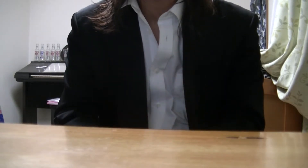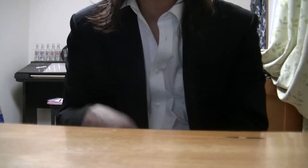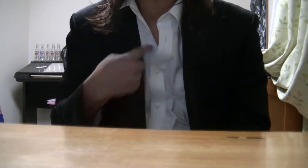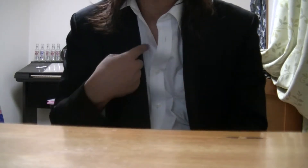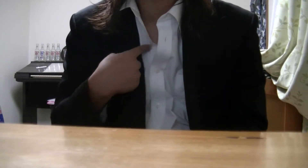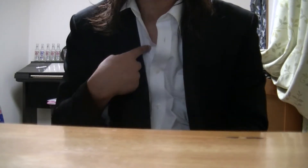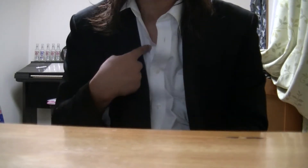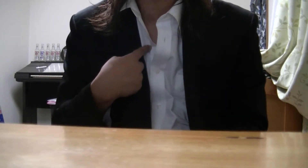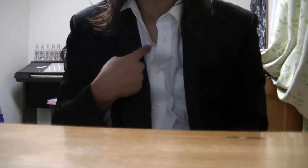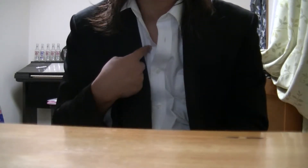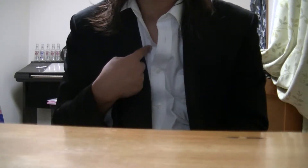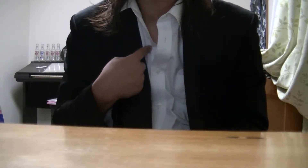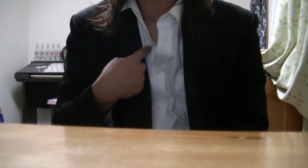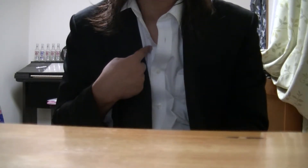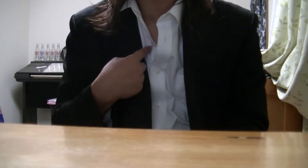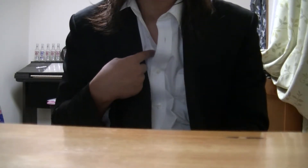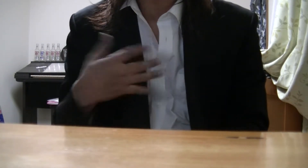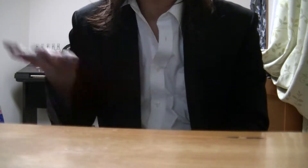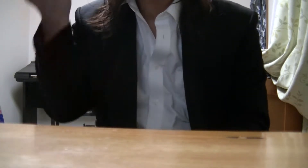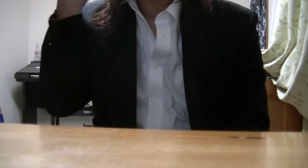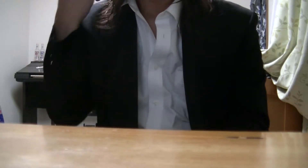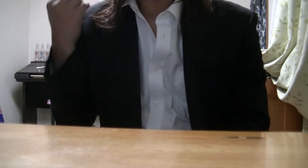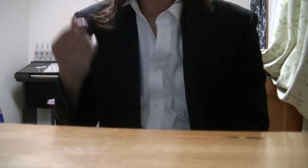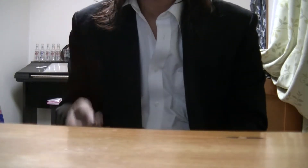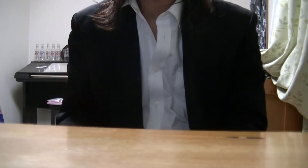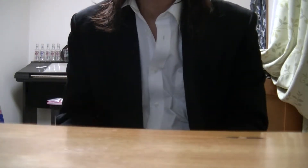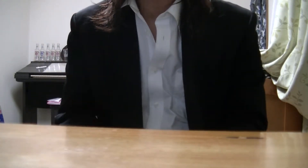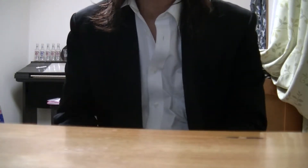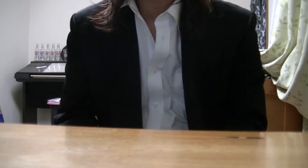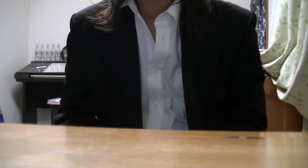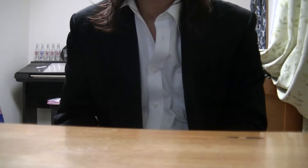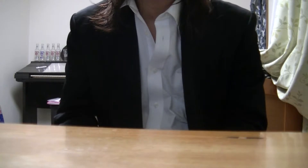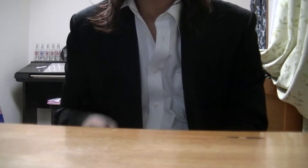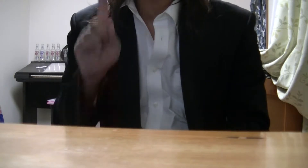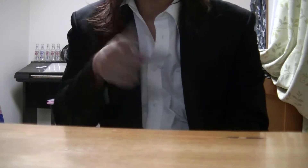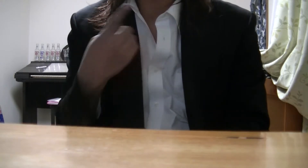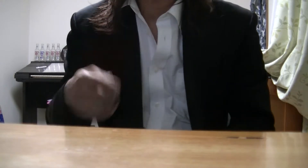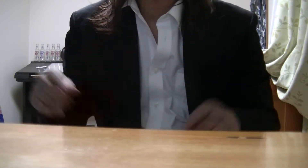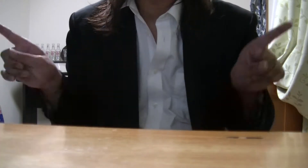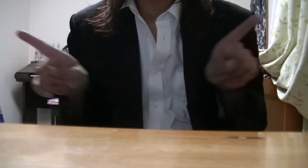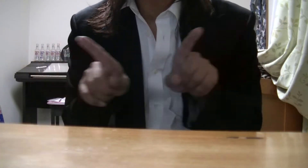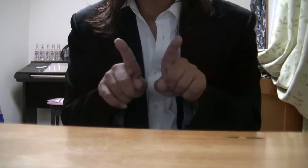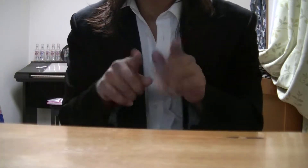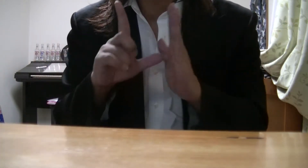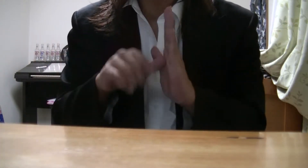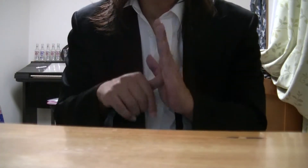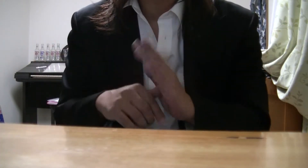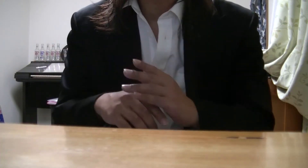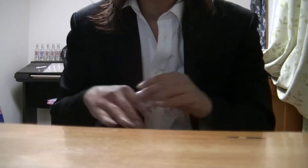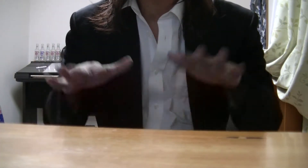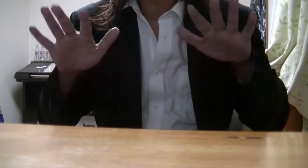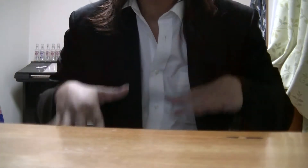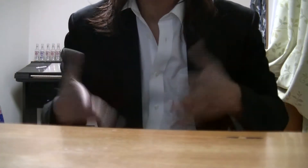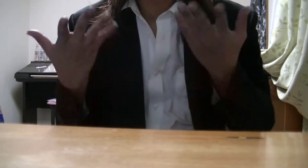ね、あの日以来人と会うと今日が最後だなと思って会ってるん